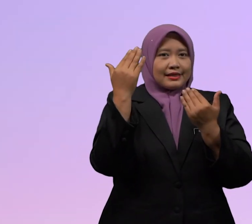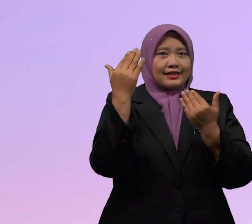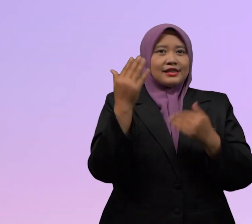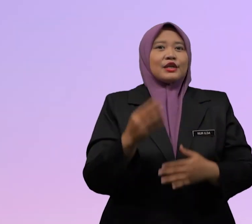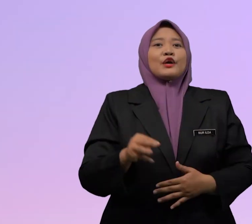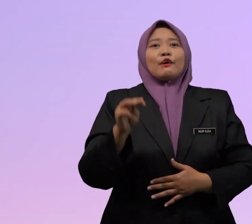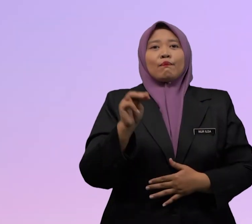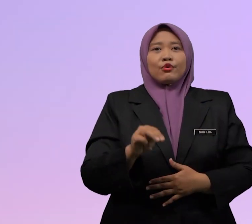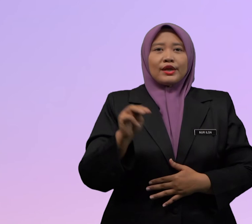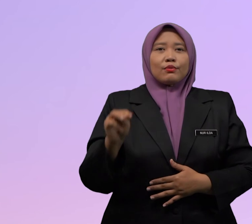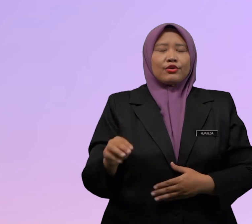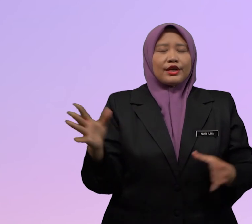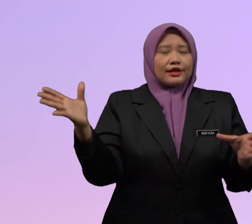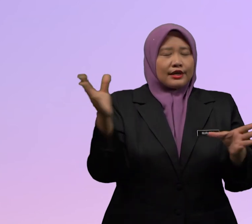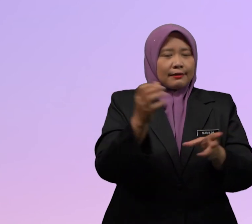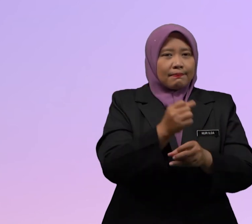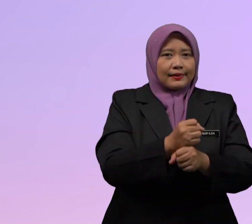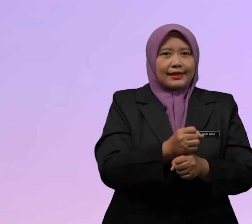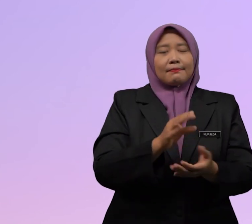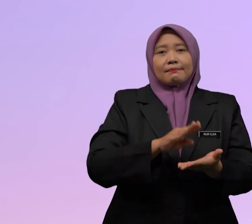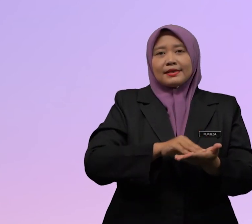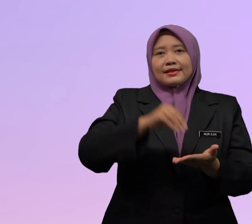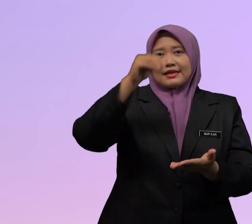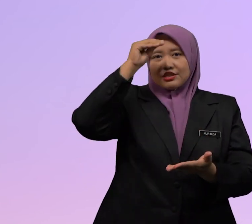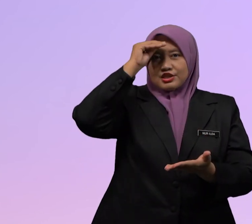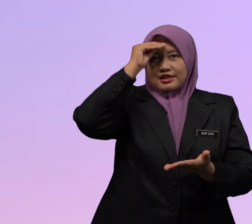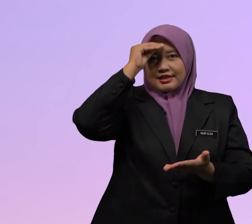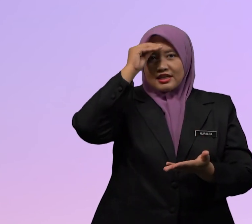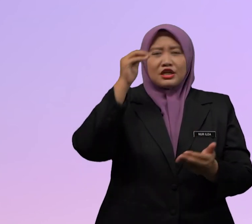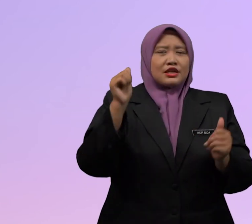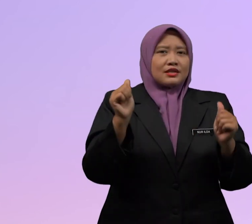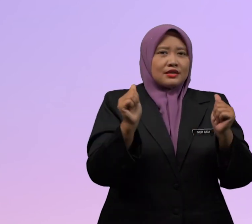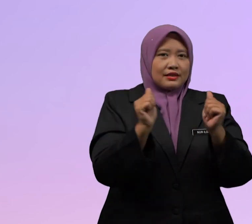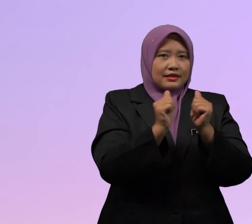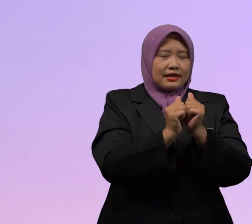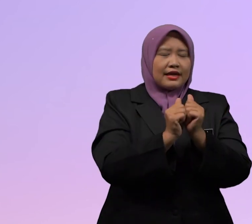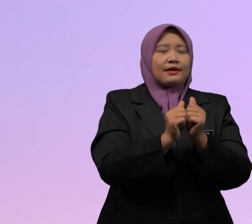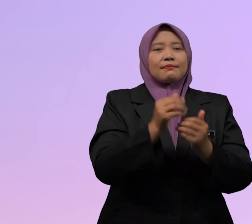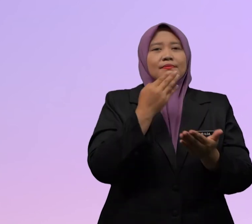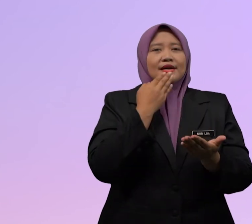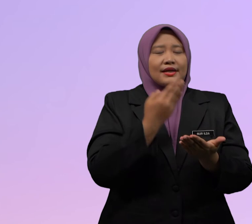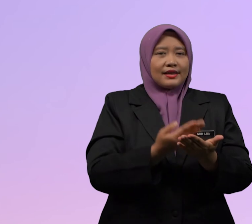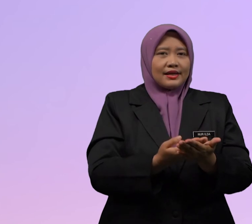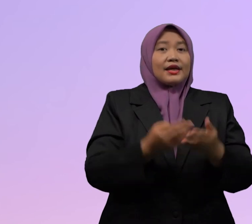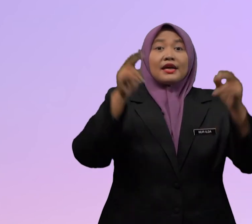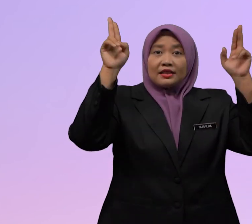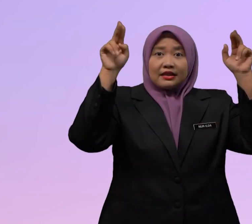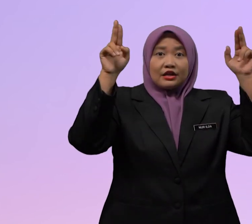Diharapkan murid-murid dapat belajar dengan baik